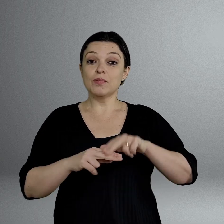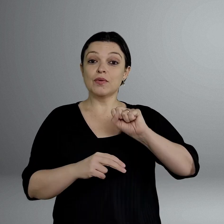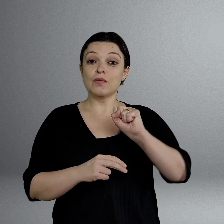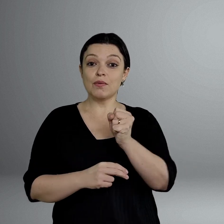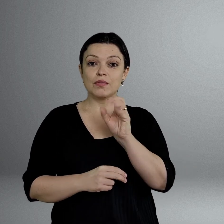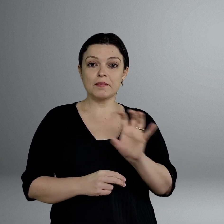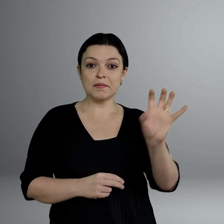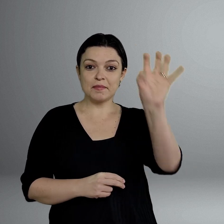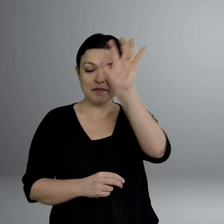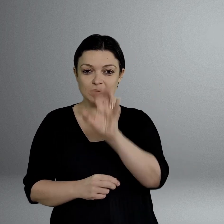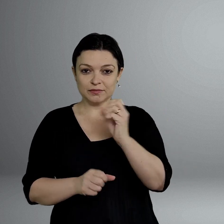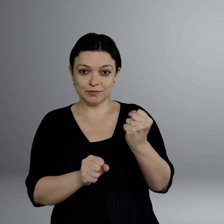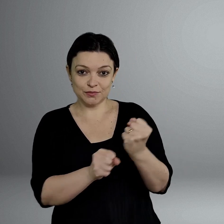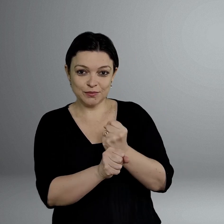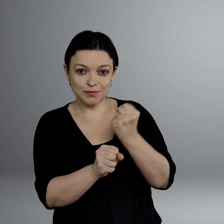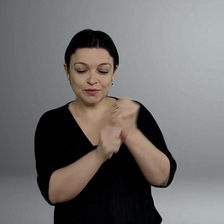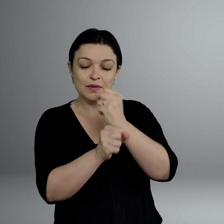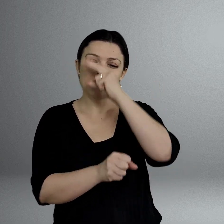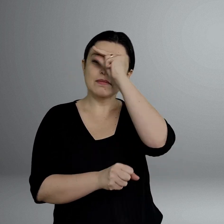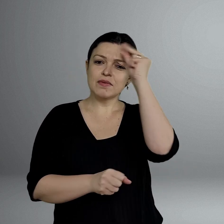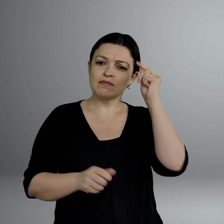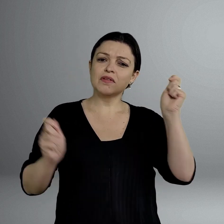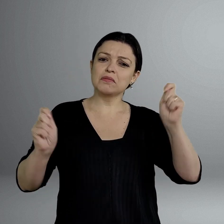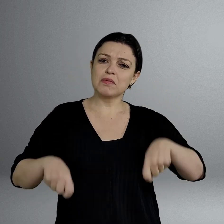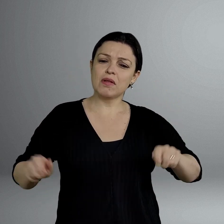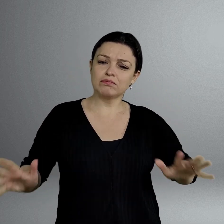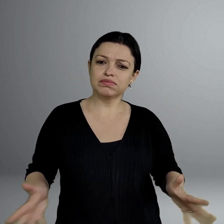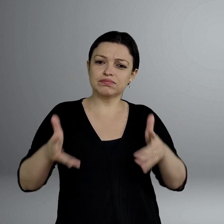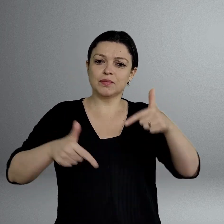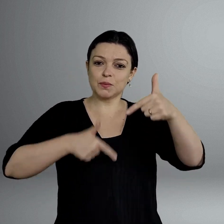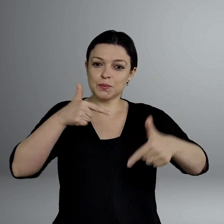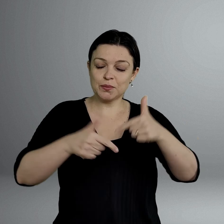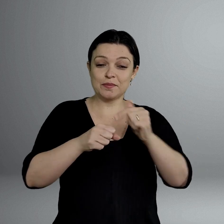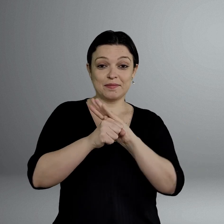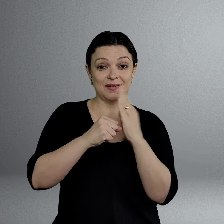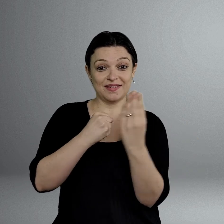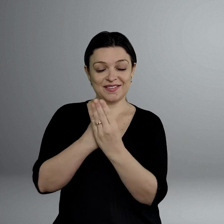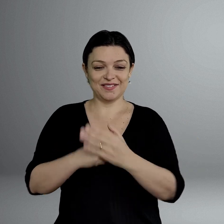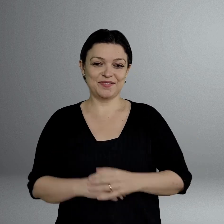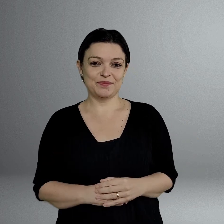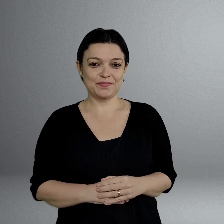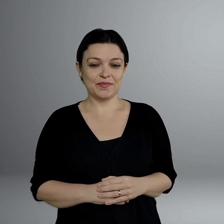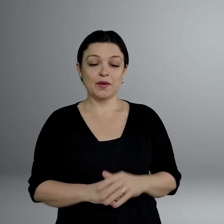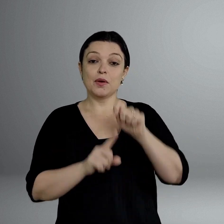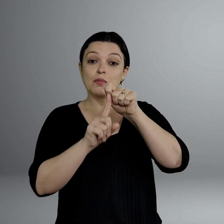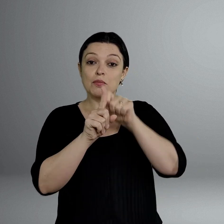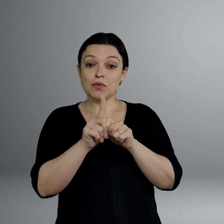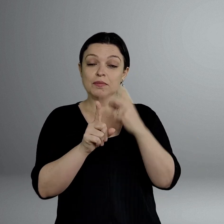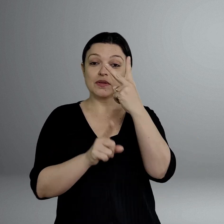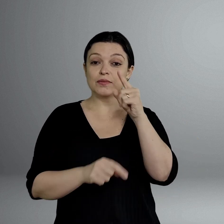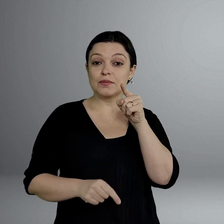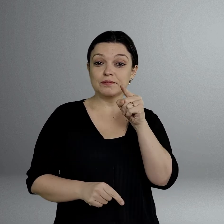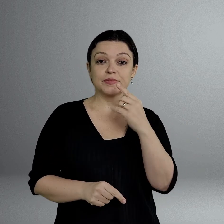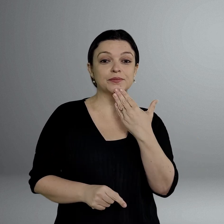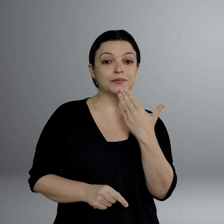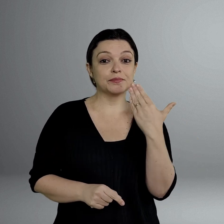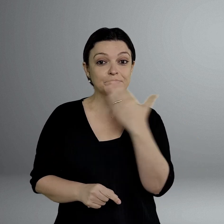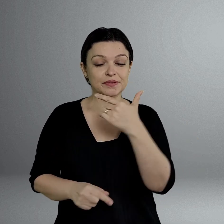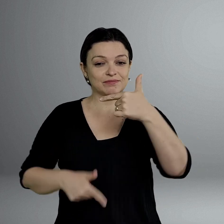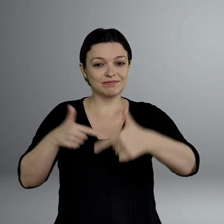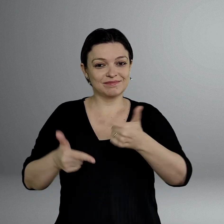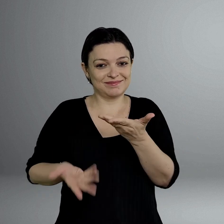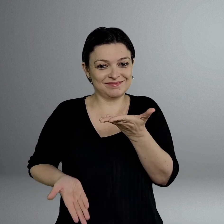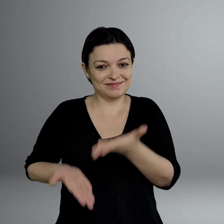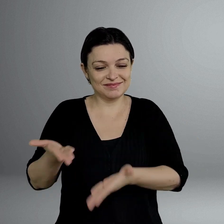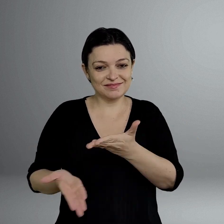Através das oito unidades regionais de obras, a Prefeitura está cada vez mais atuante nos bairros. Todo mês, são duas mil